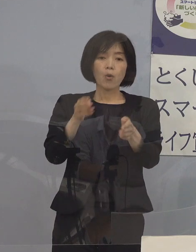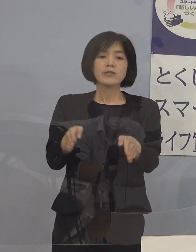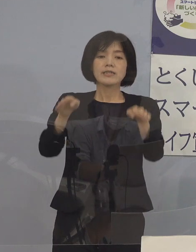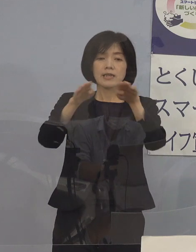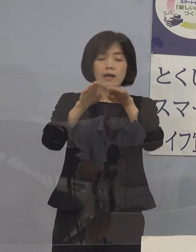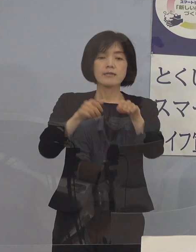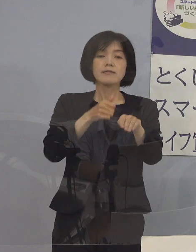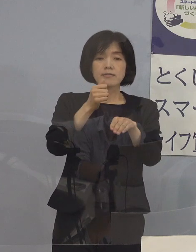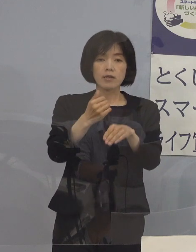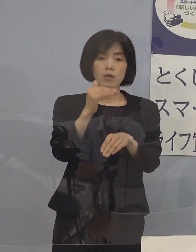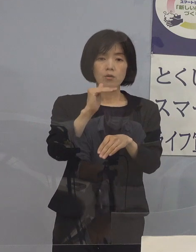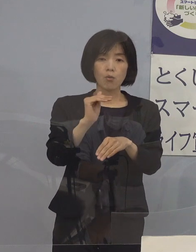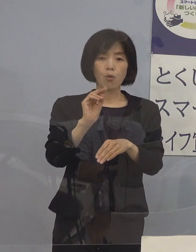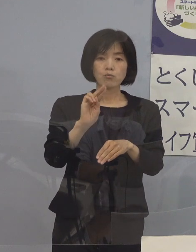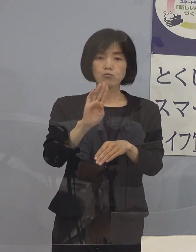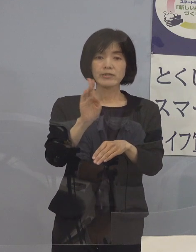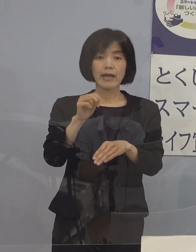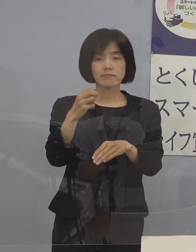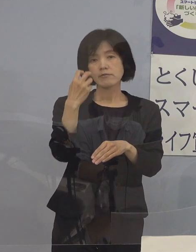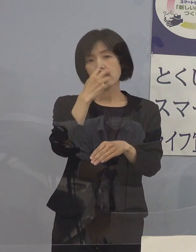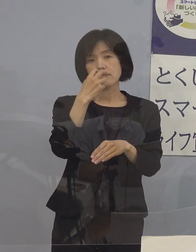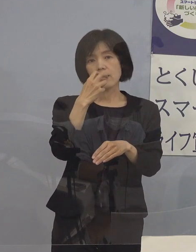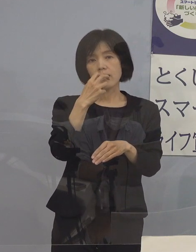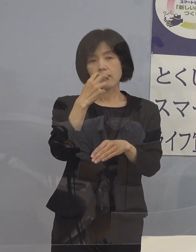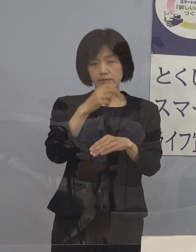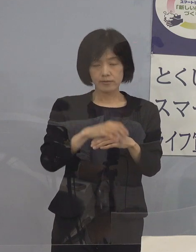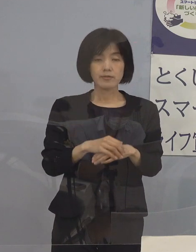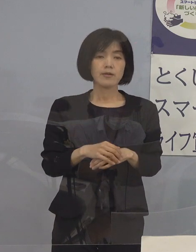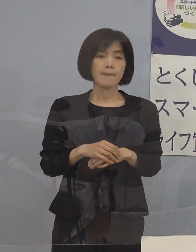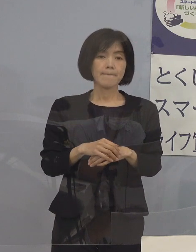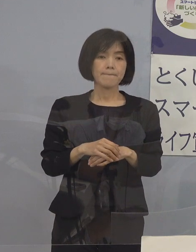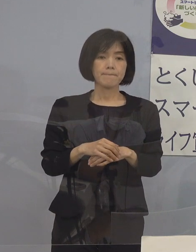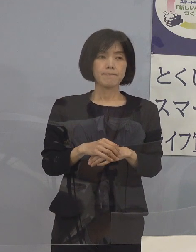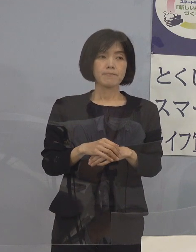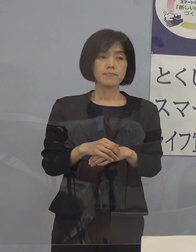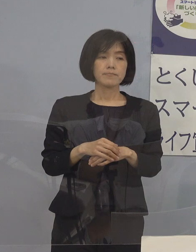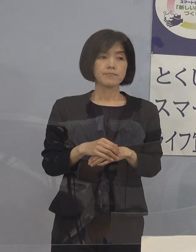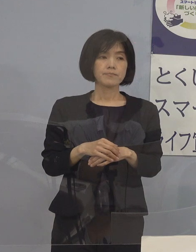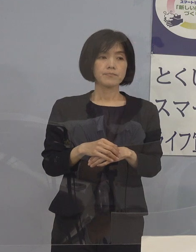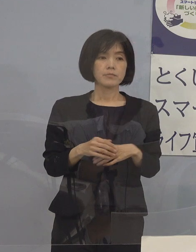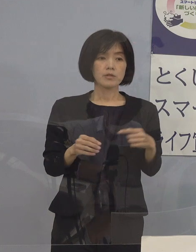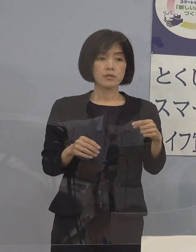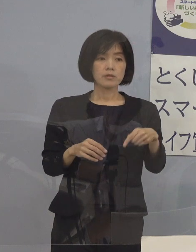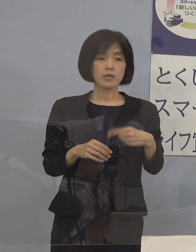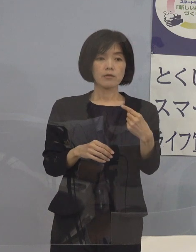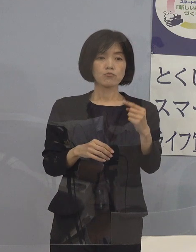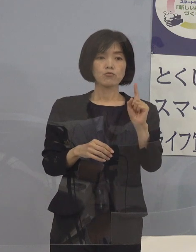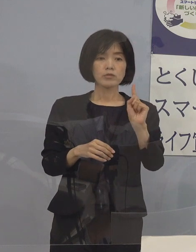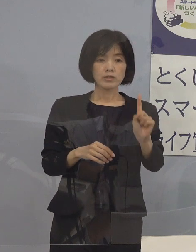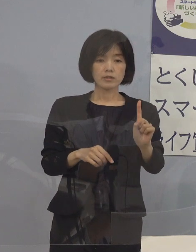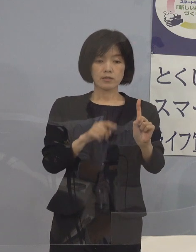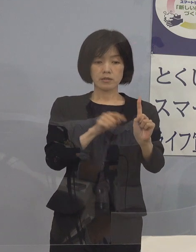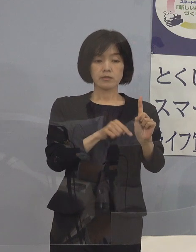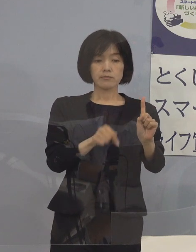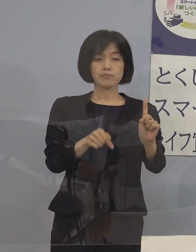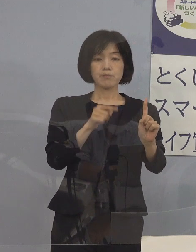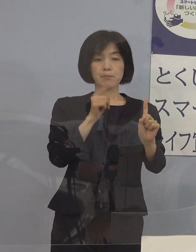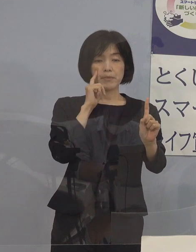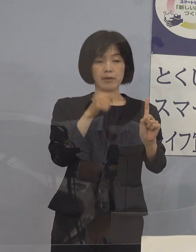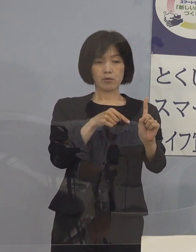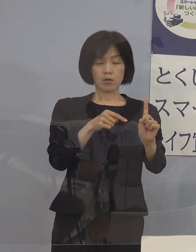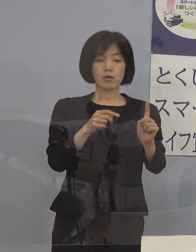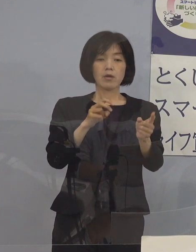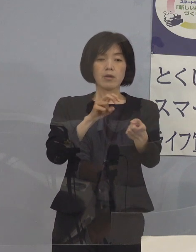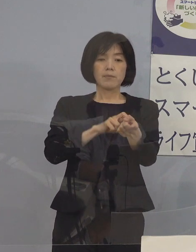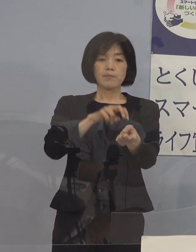での抗原検査となります。次に101例目の方、医